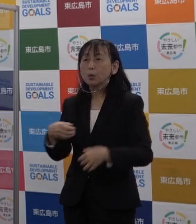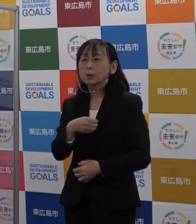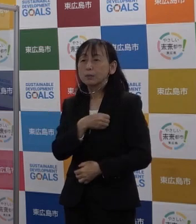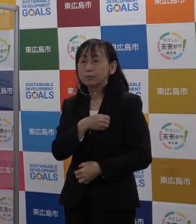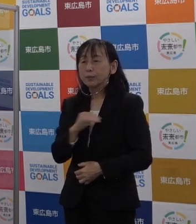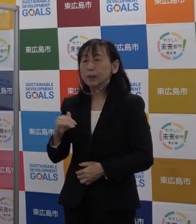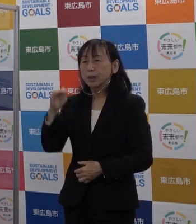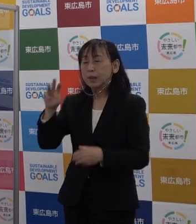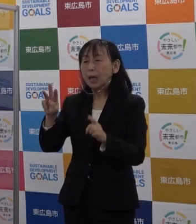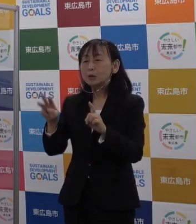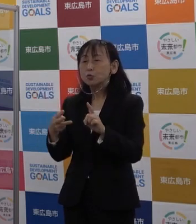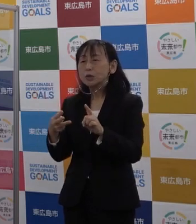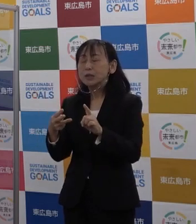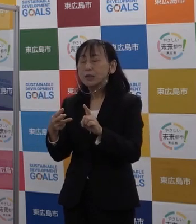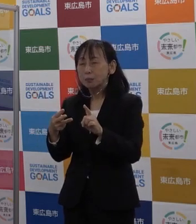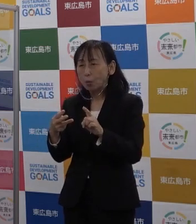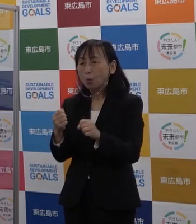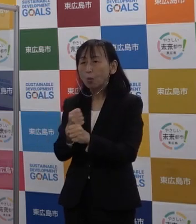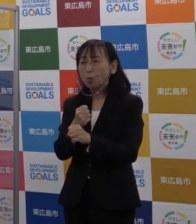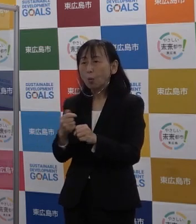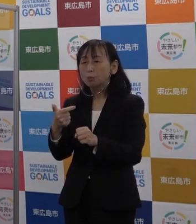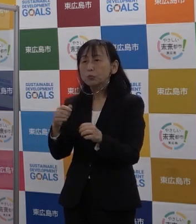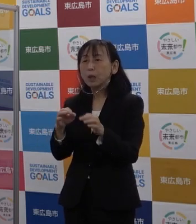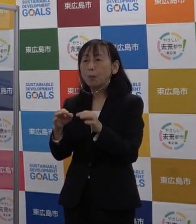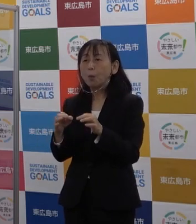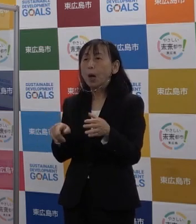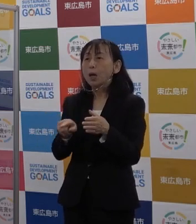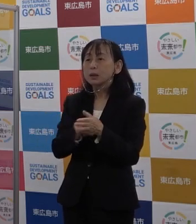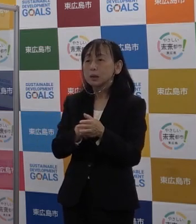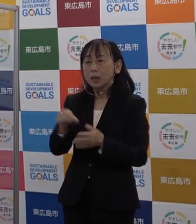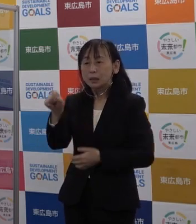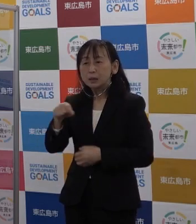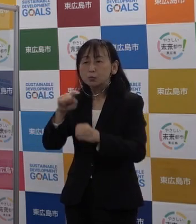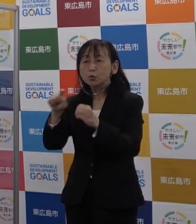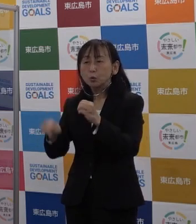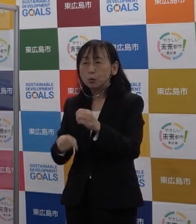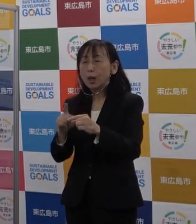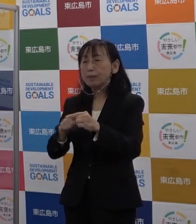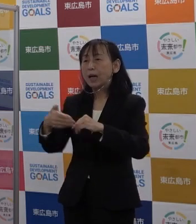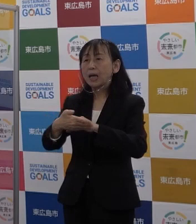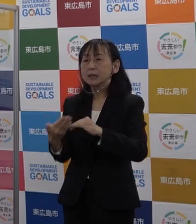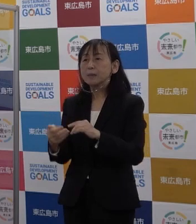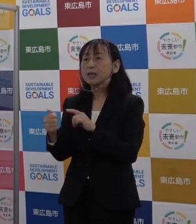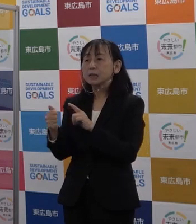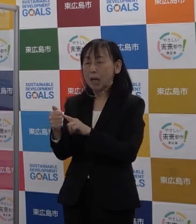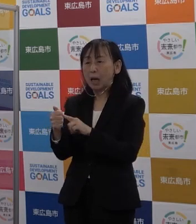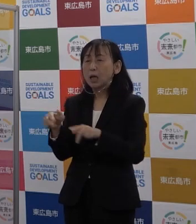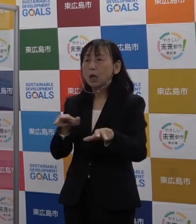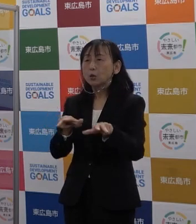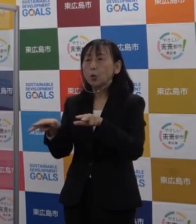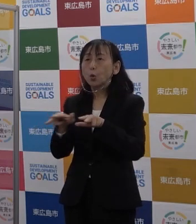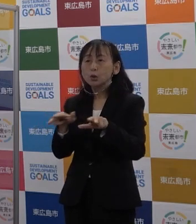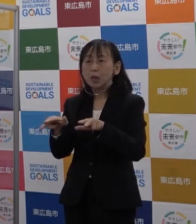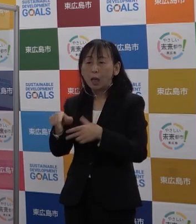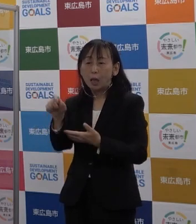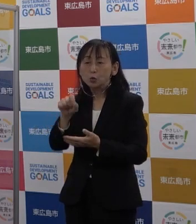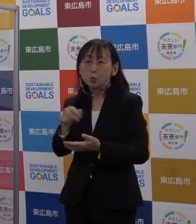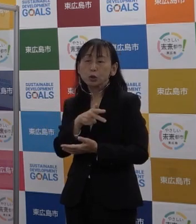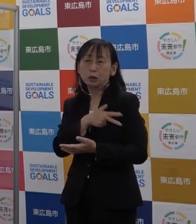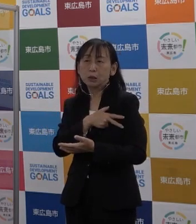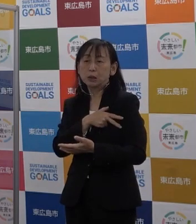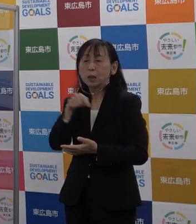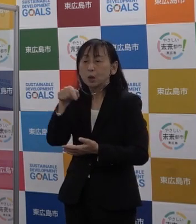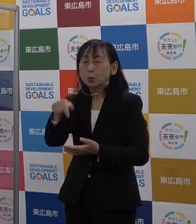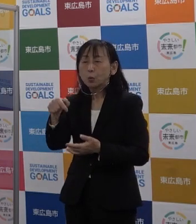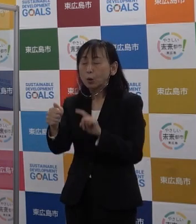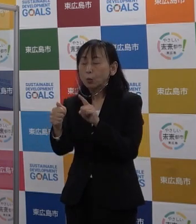さん、で事務局が中島直也さんと、行政書士でして、この方は地域づくり協力隊